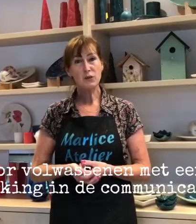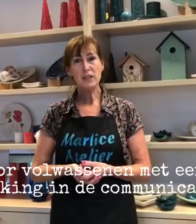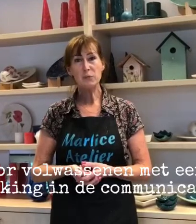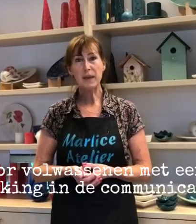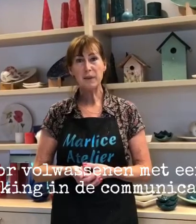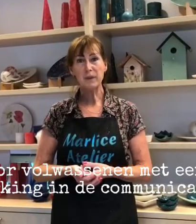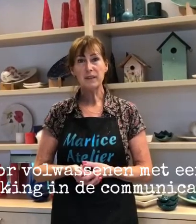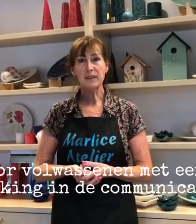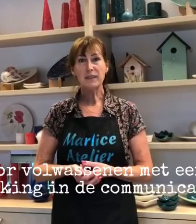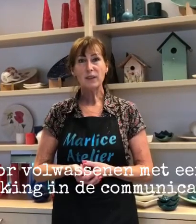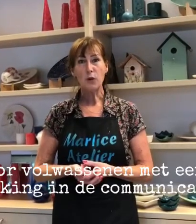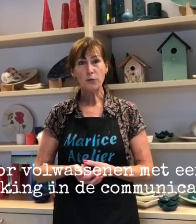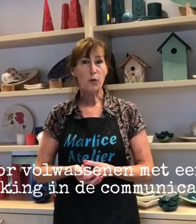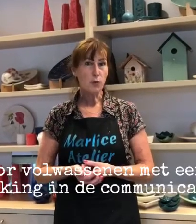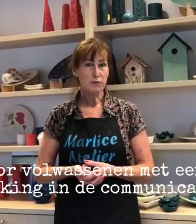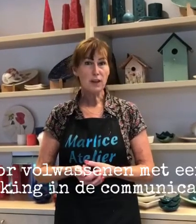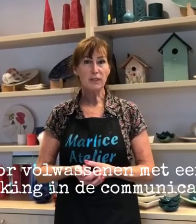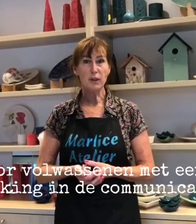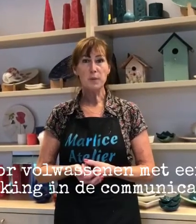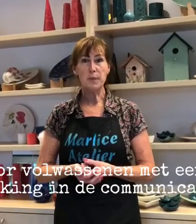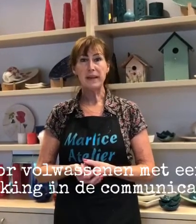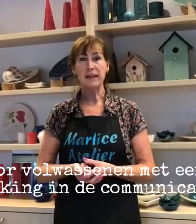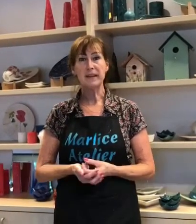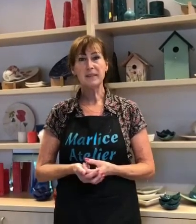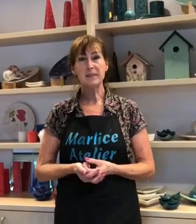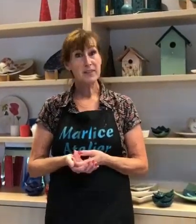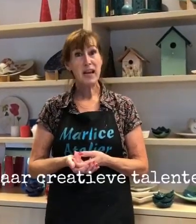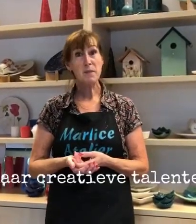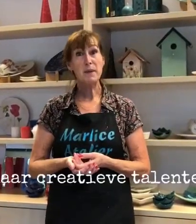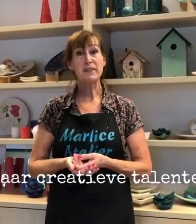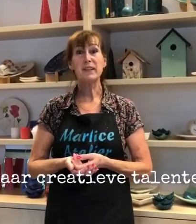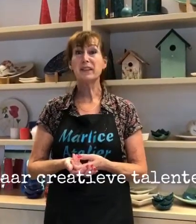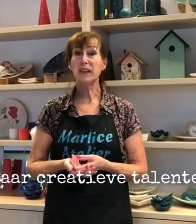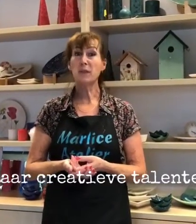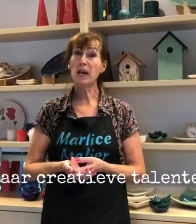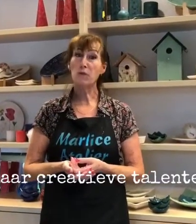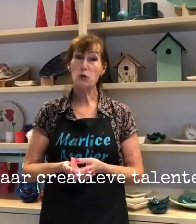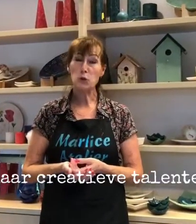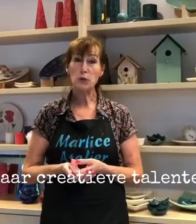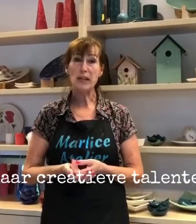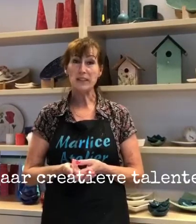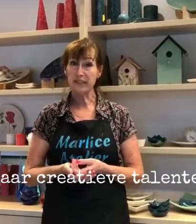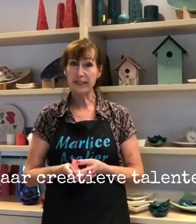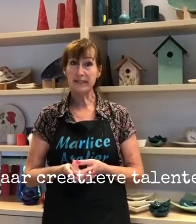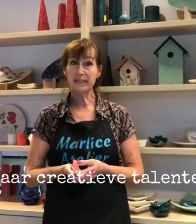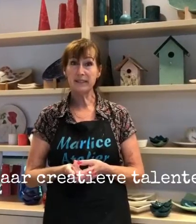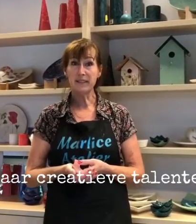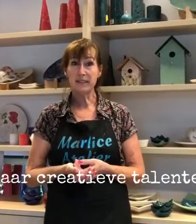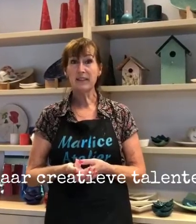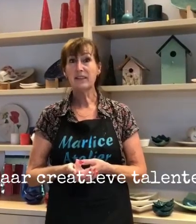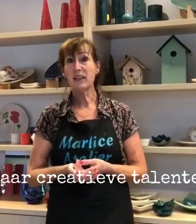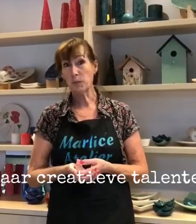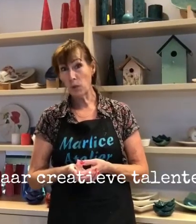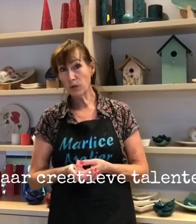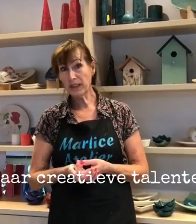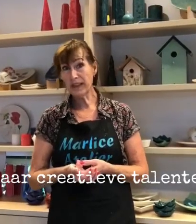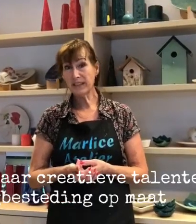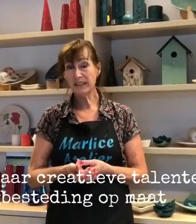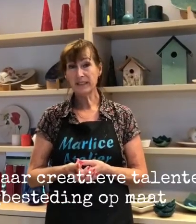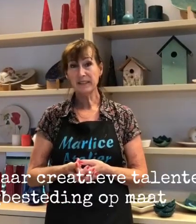autisme hebben of ook een verstandelijke beperking. Samen met de deelnemer gaan we ook zoeken naar zijn talenten, naar de mogelijkheden